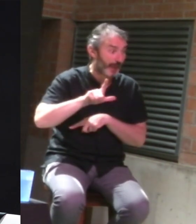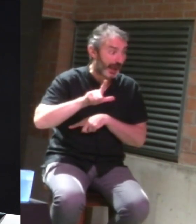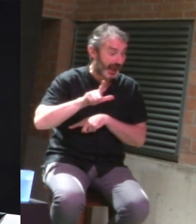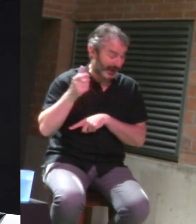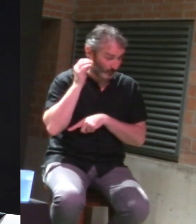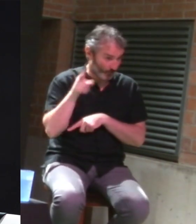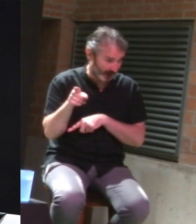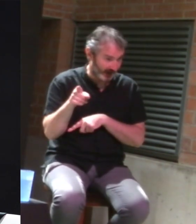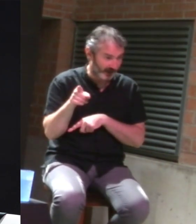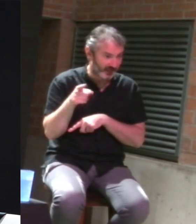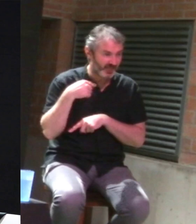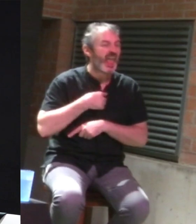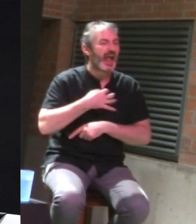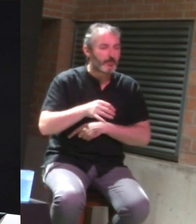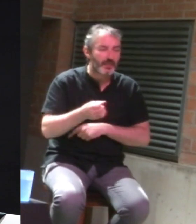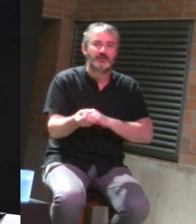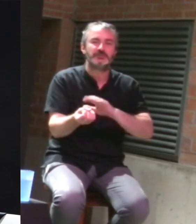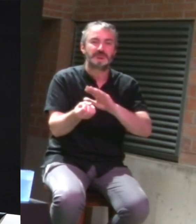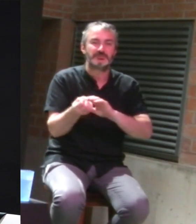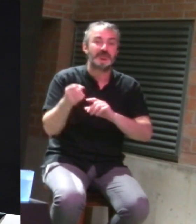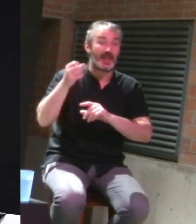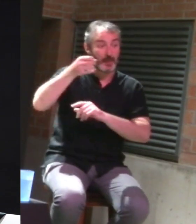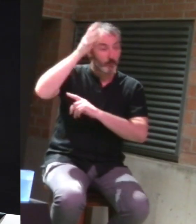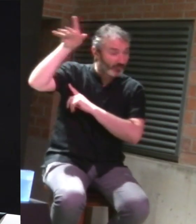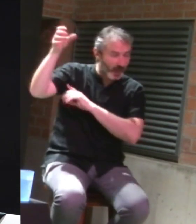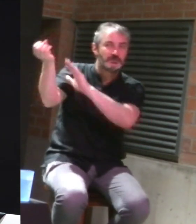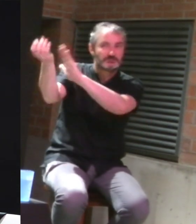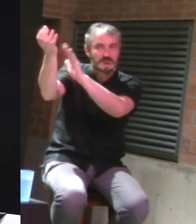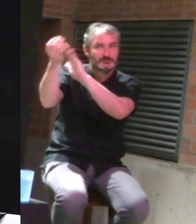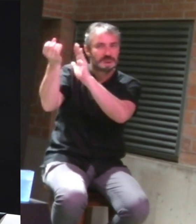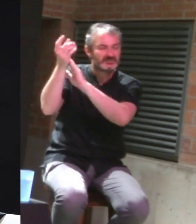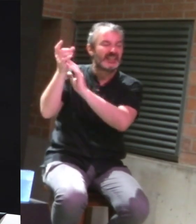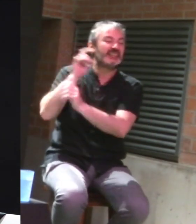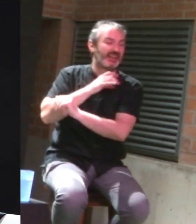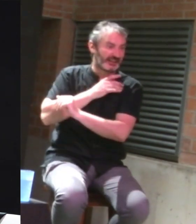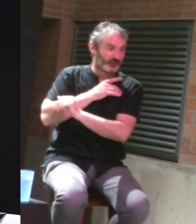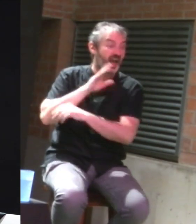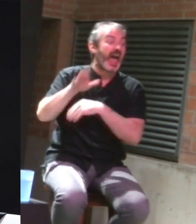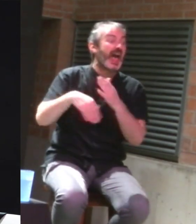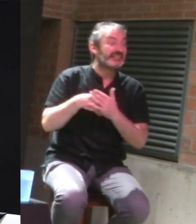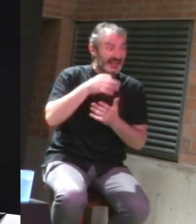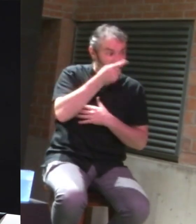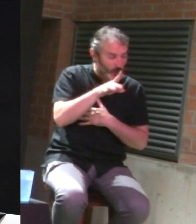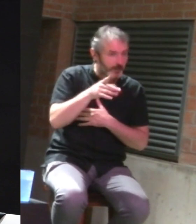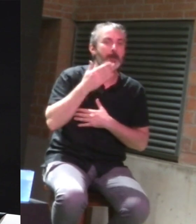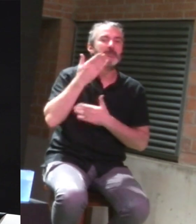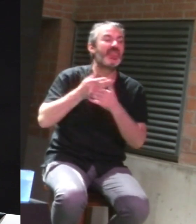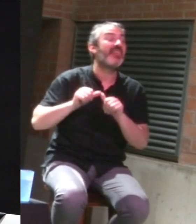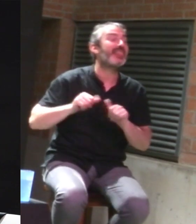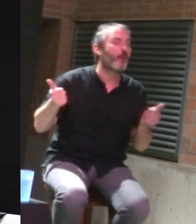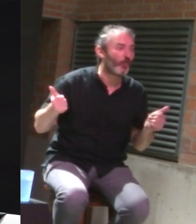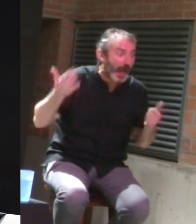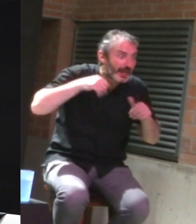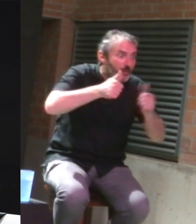aconseguir formar sindicats femenins en aquella comarca, inclús van arribar a demanar el divorci, imagineu, al final del segle XIX, les dones